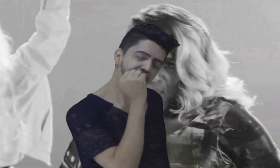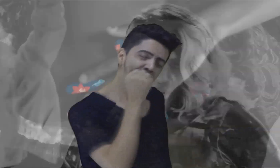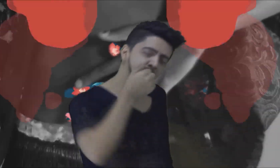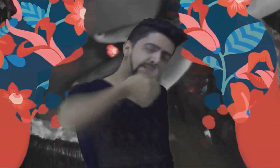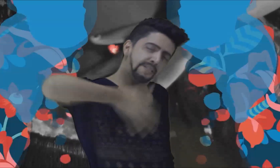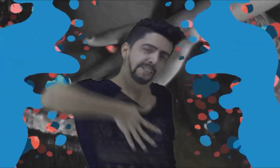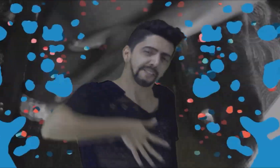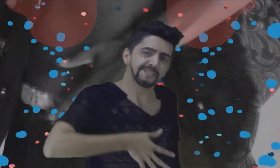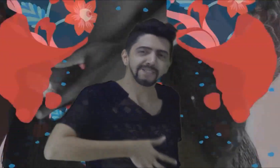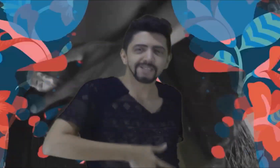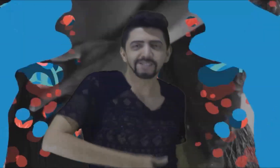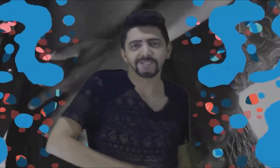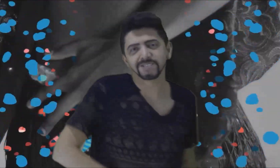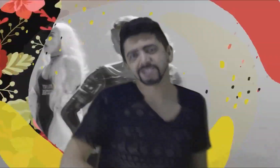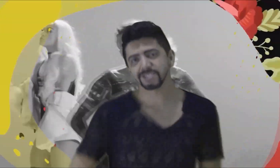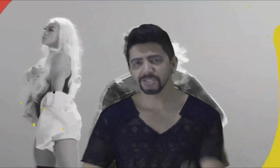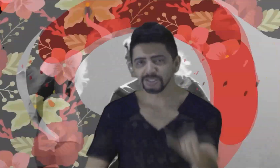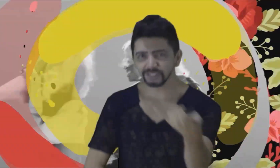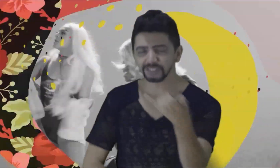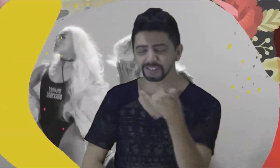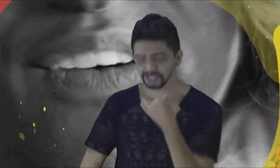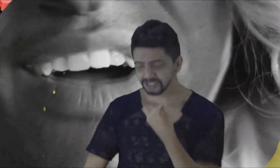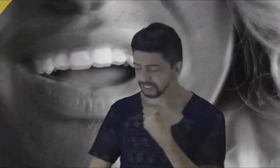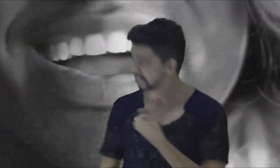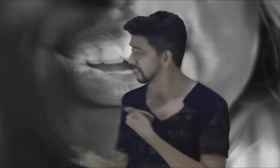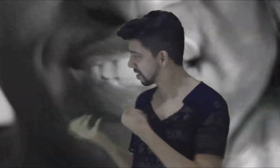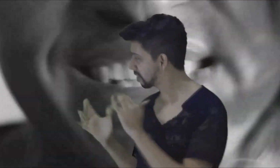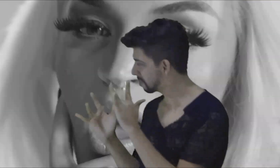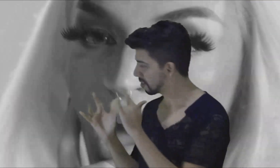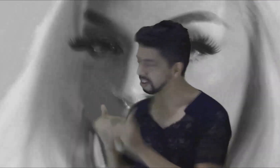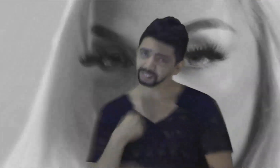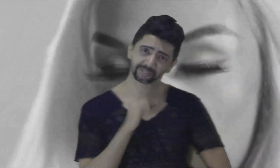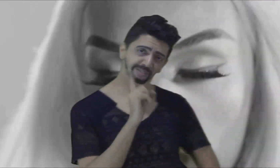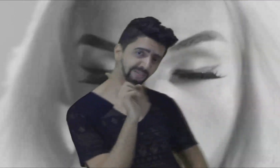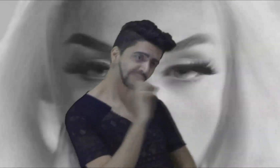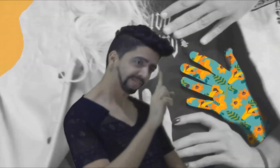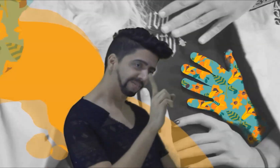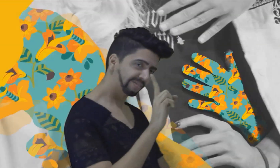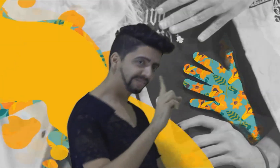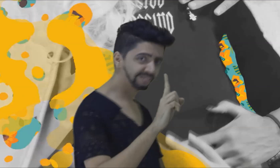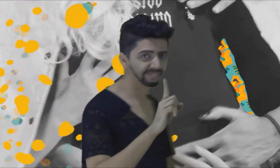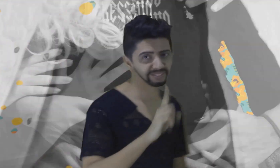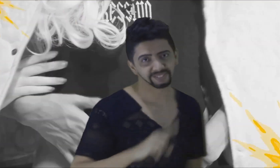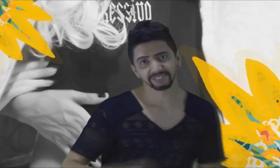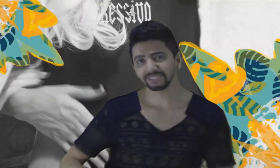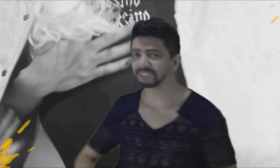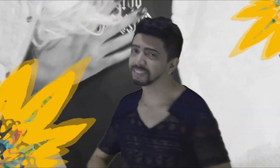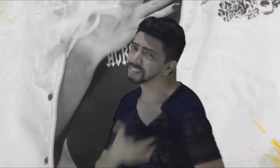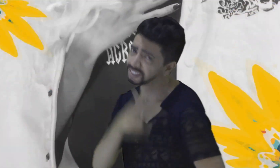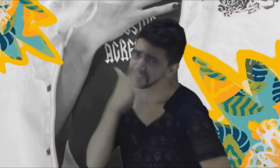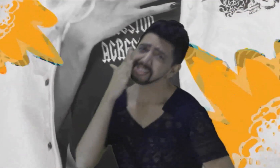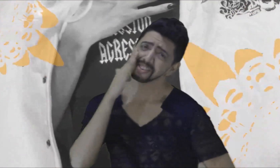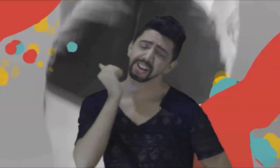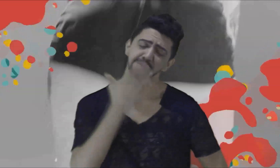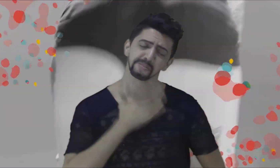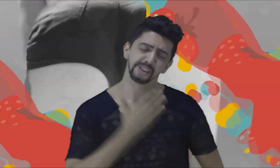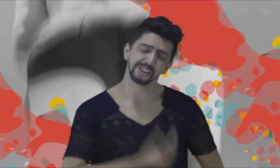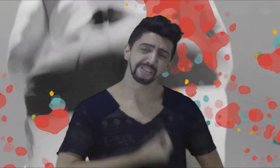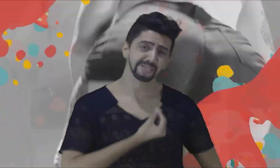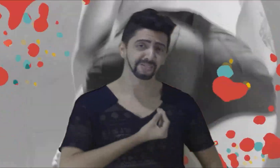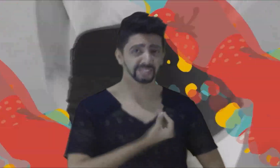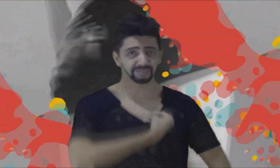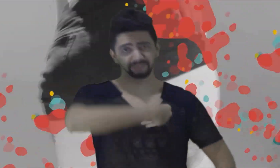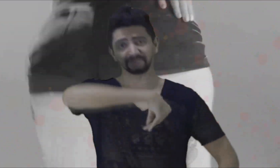Do meu coração, cê disse então, eu disse paixão. Sabe que minha vida é